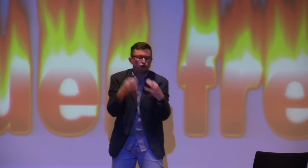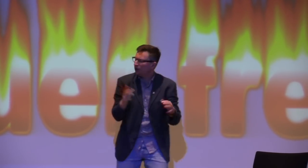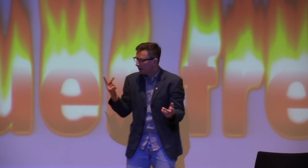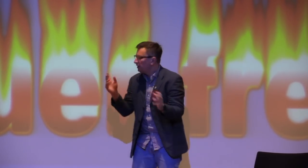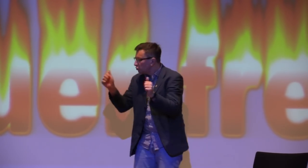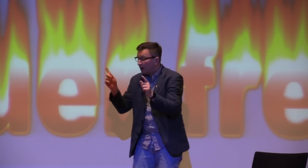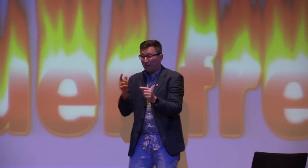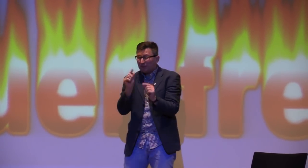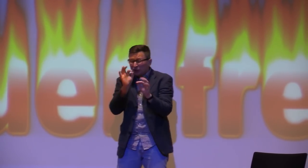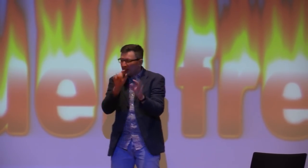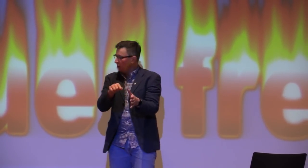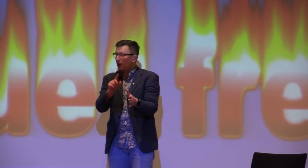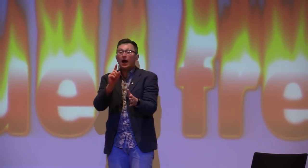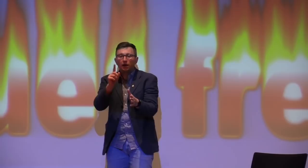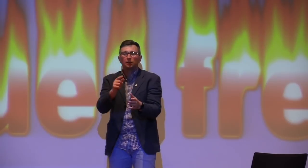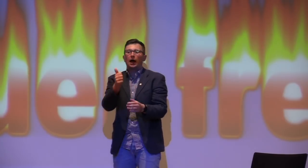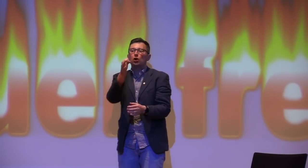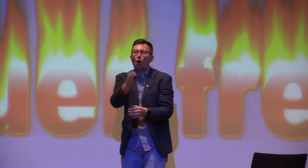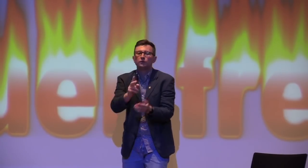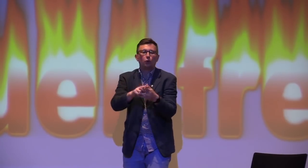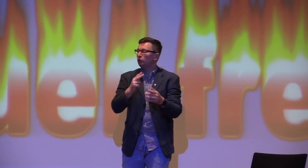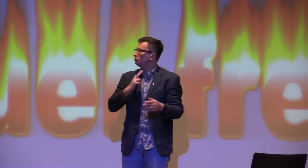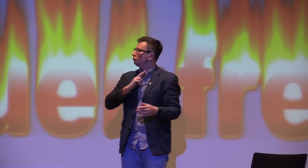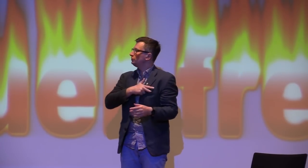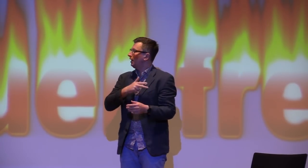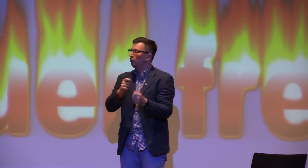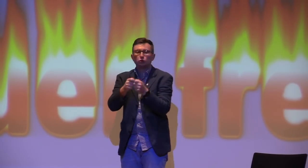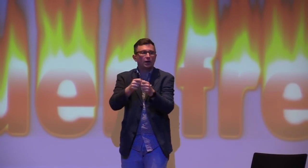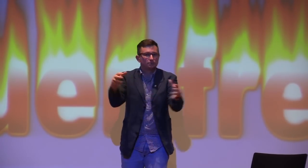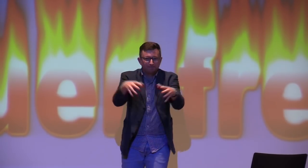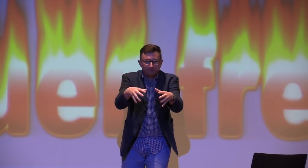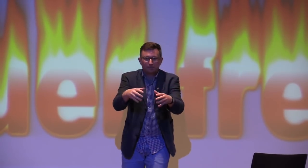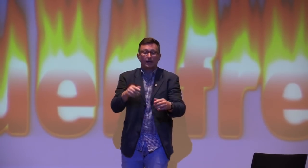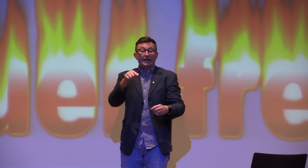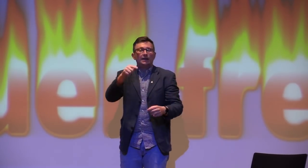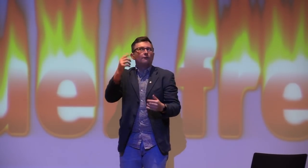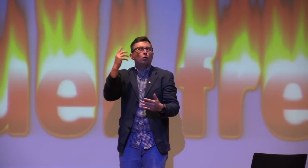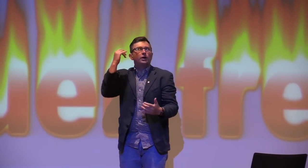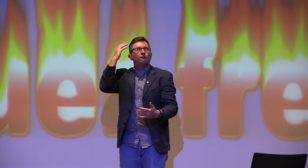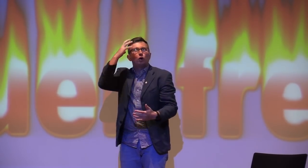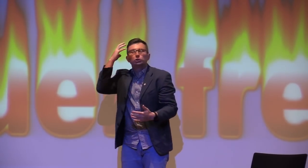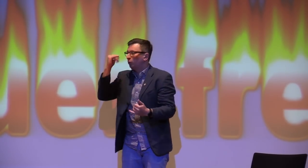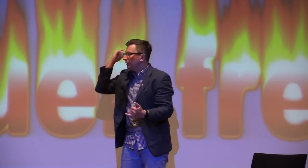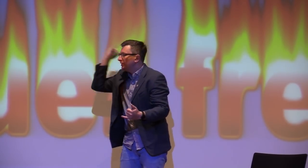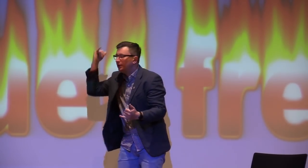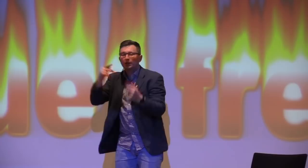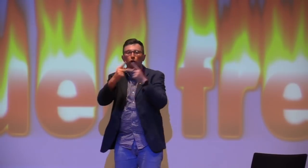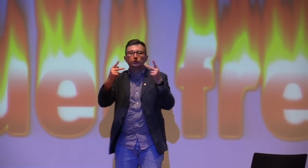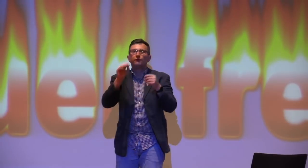Klar, du erzähltest von starken Mannschaften im Fußball. Ja, natürlich, da hast du recht.